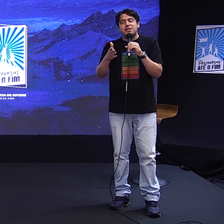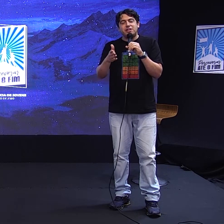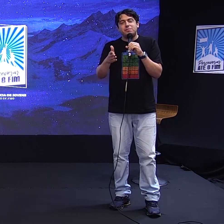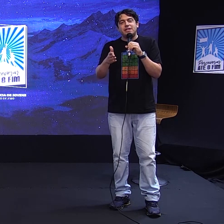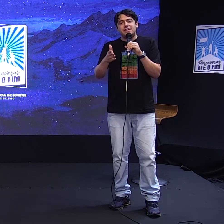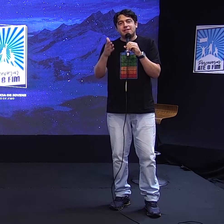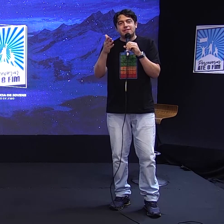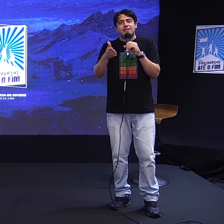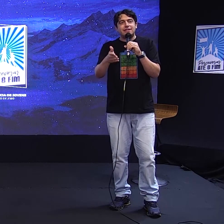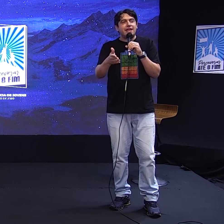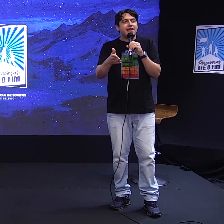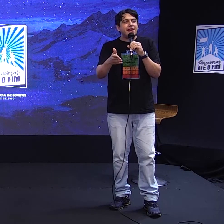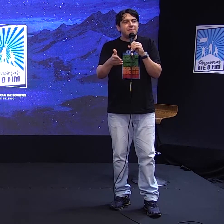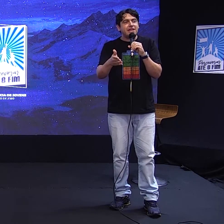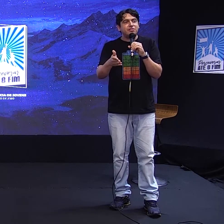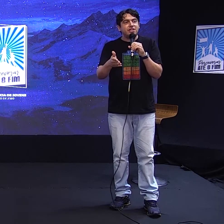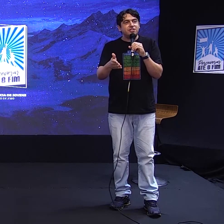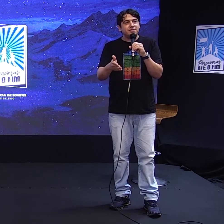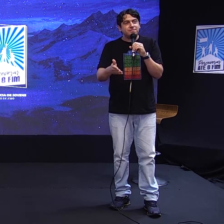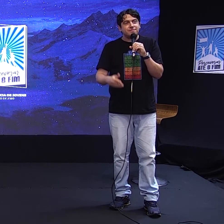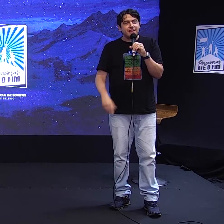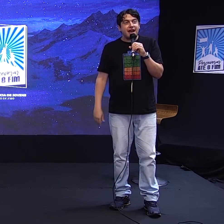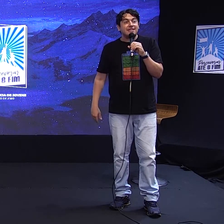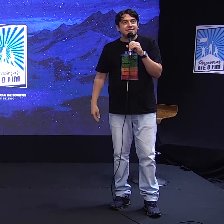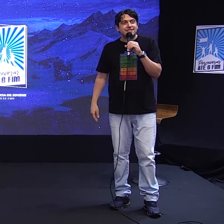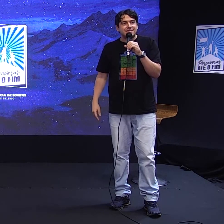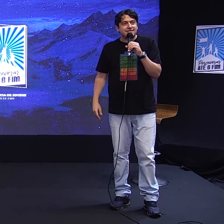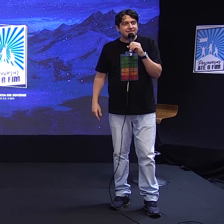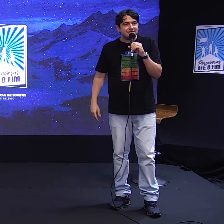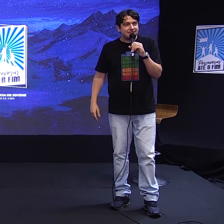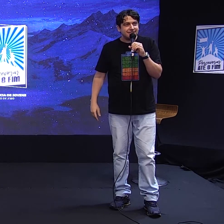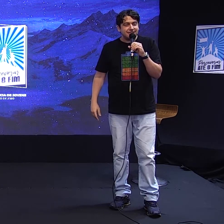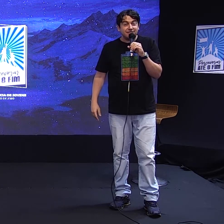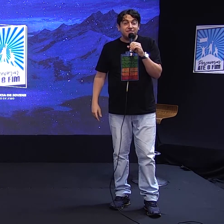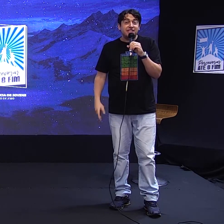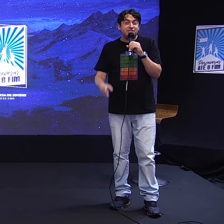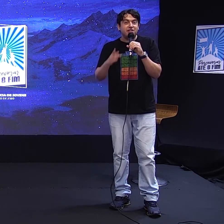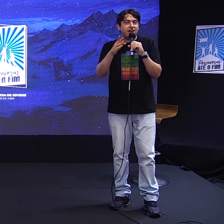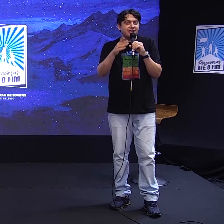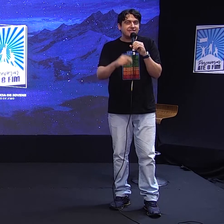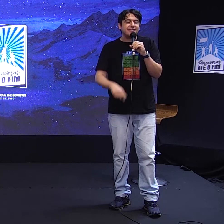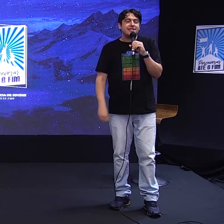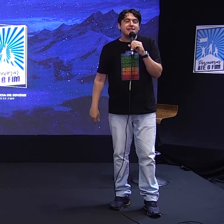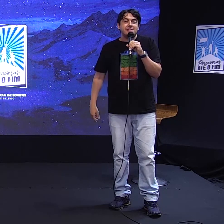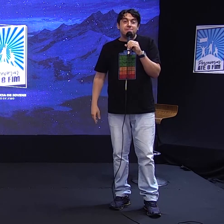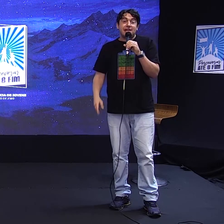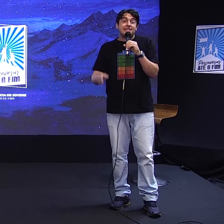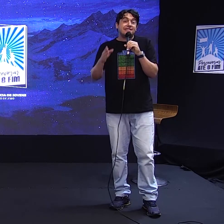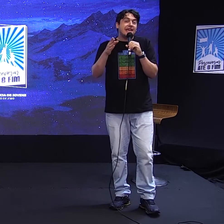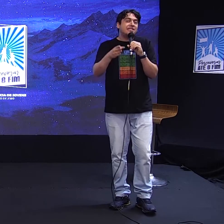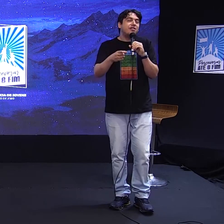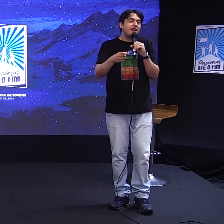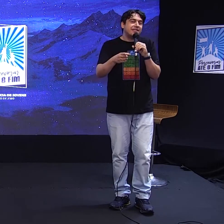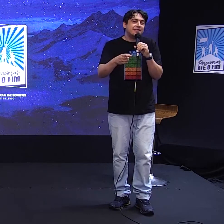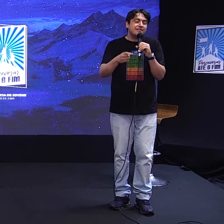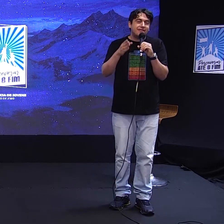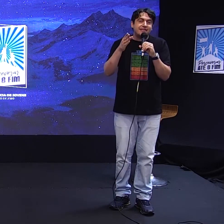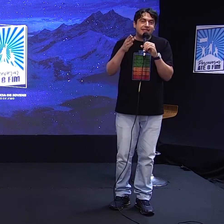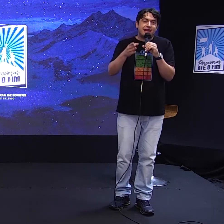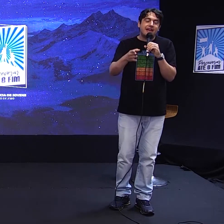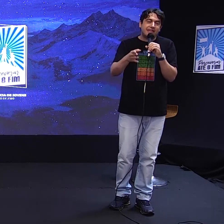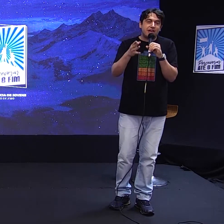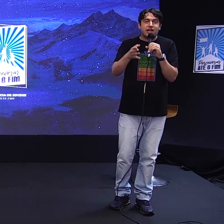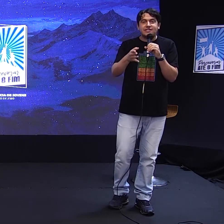próxima reunião amanhã, né? Amanhã à noite, às 20 horas. Mas às 7 horas